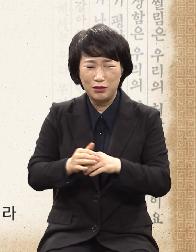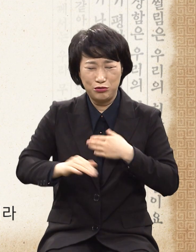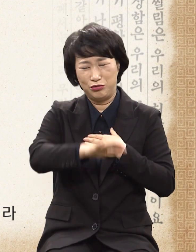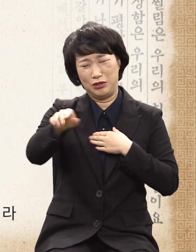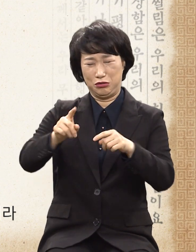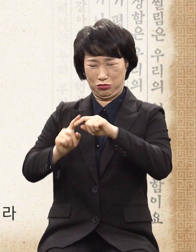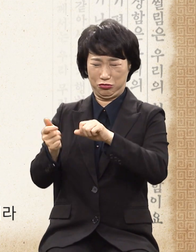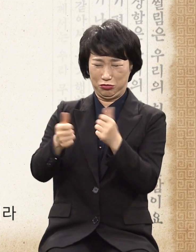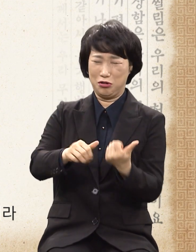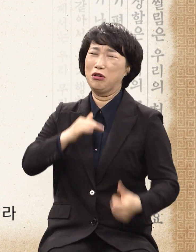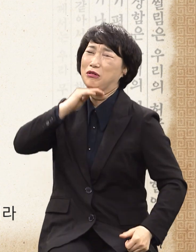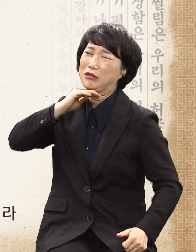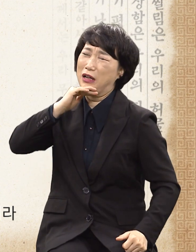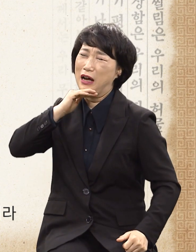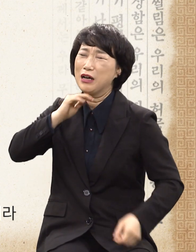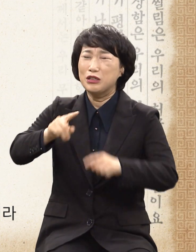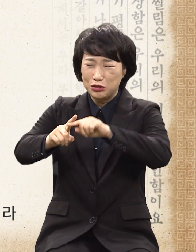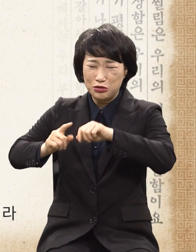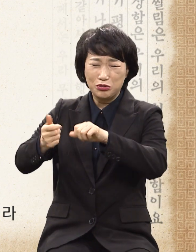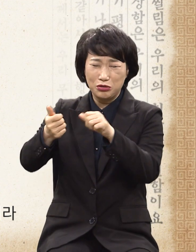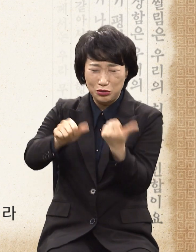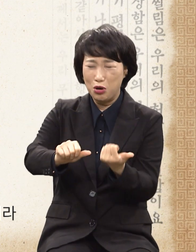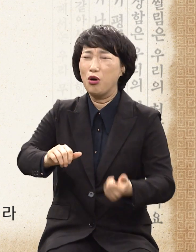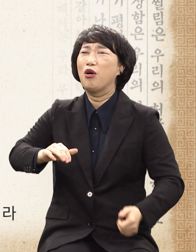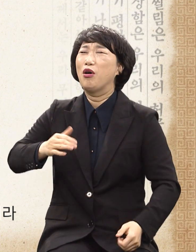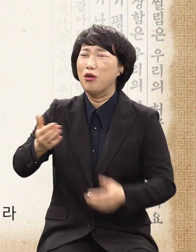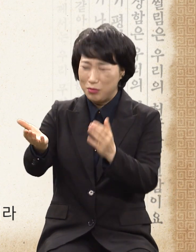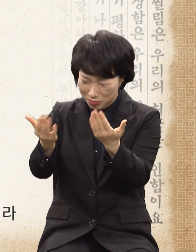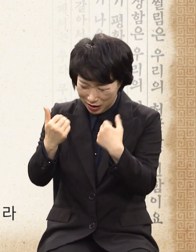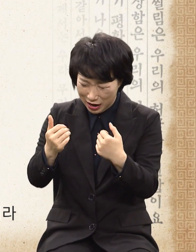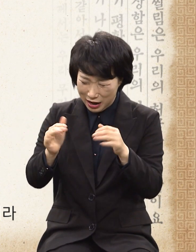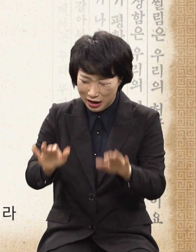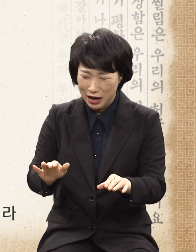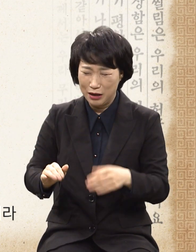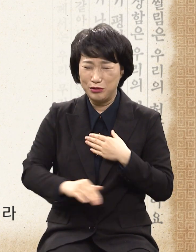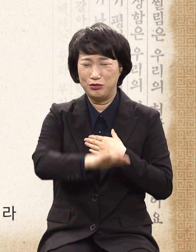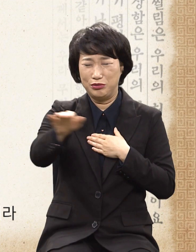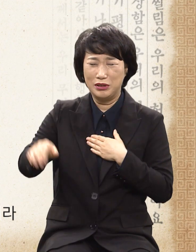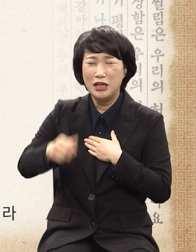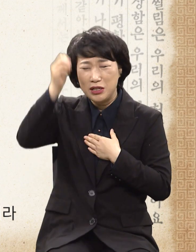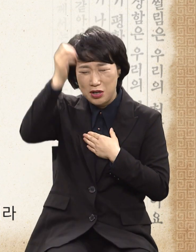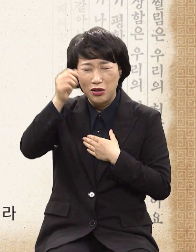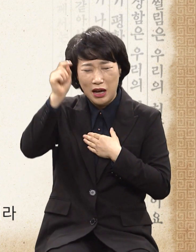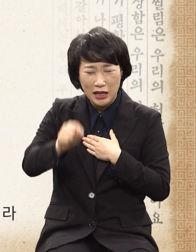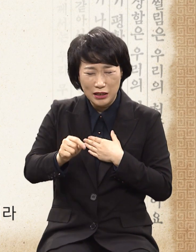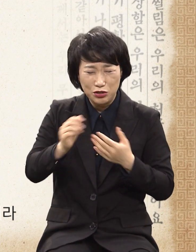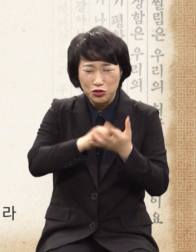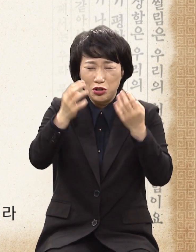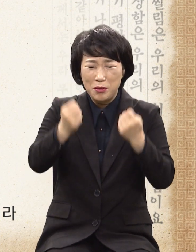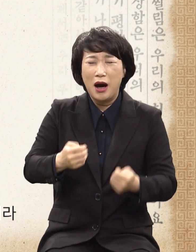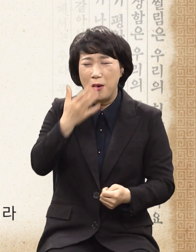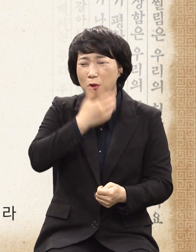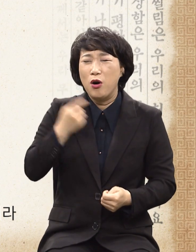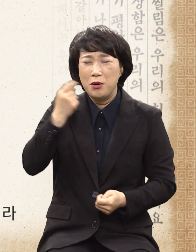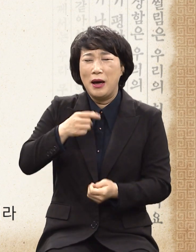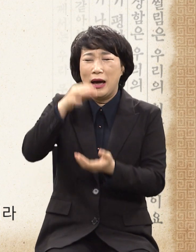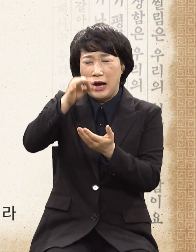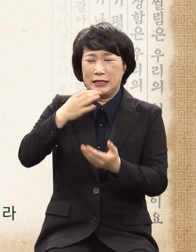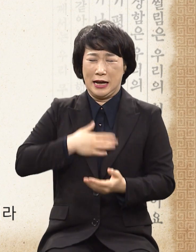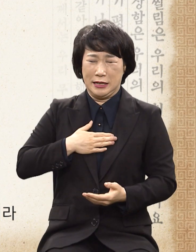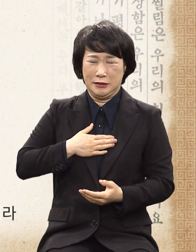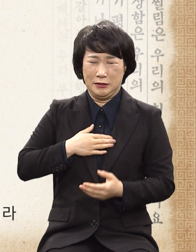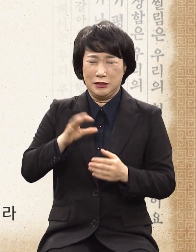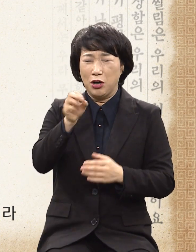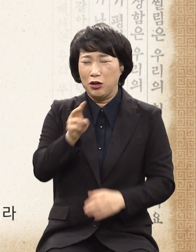기다립니다. 순교를 수용합니다. 받아들입니다. 우리는 영적인 그만한 복음의 가치를 아는